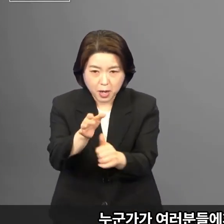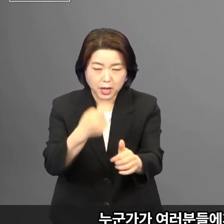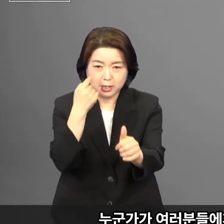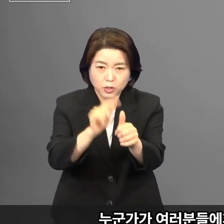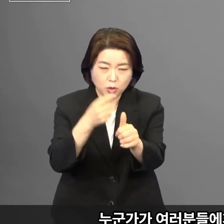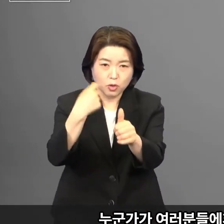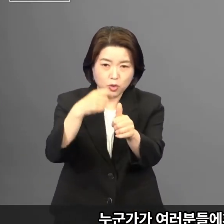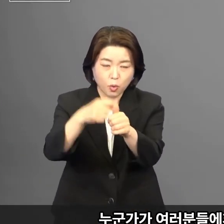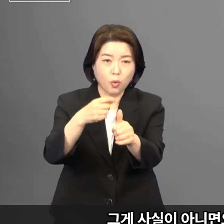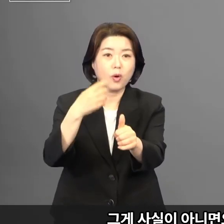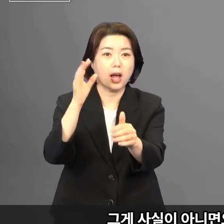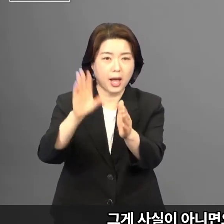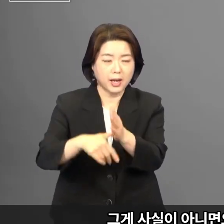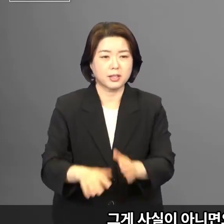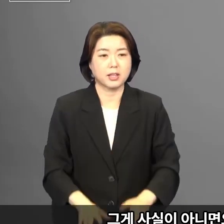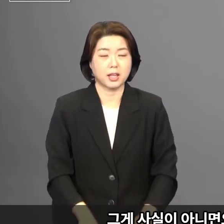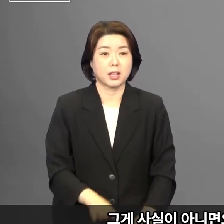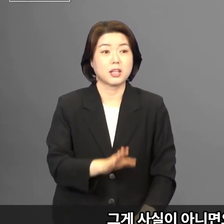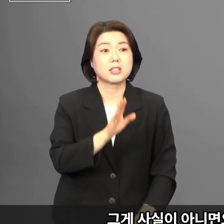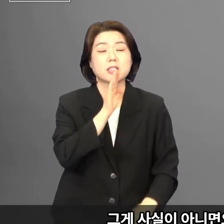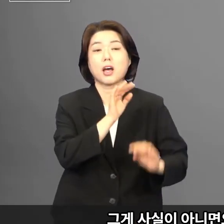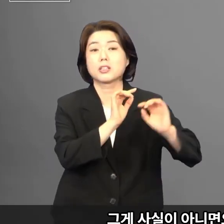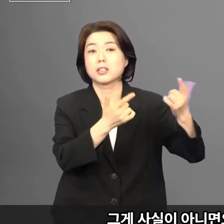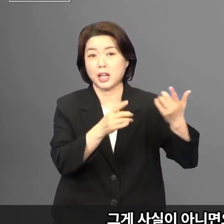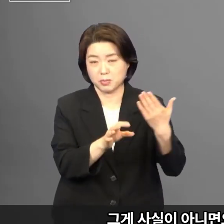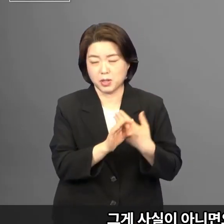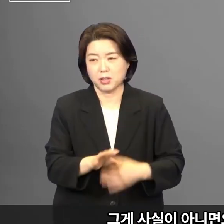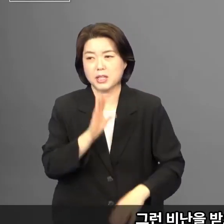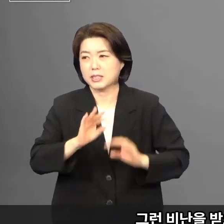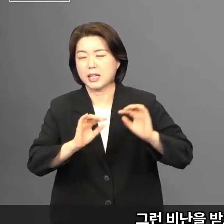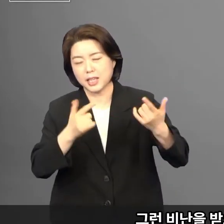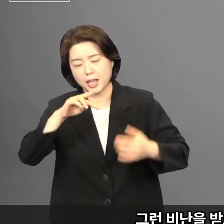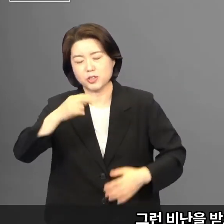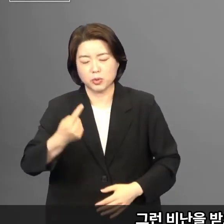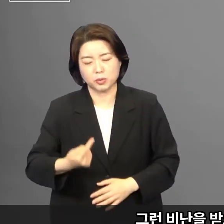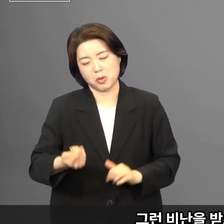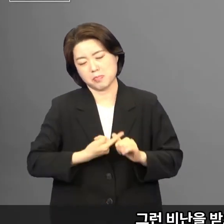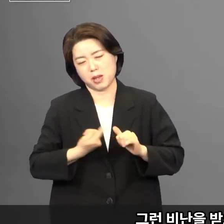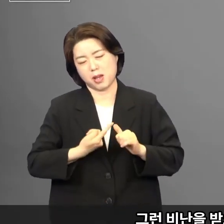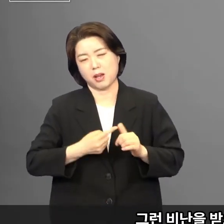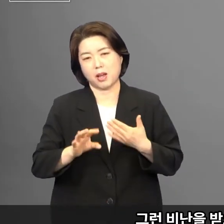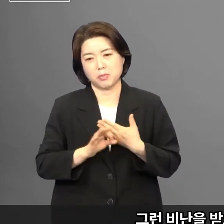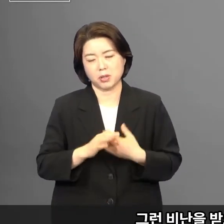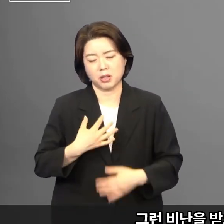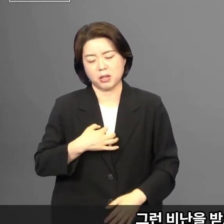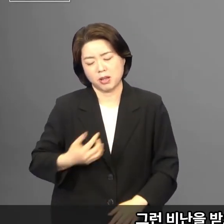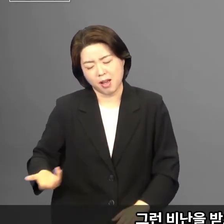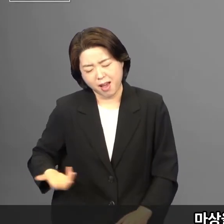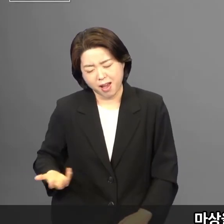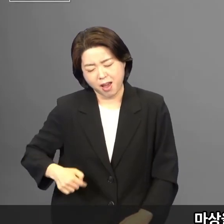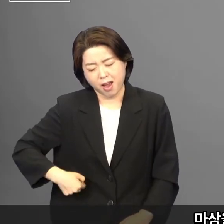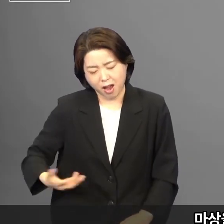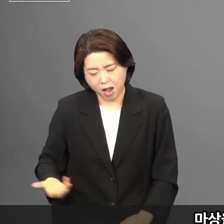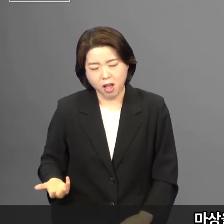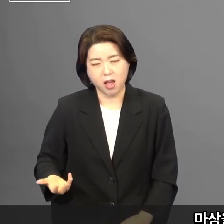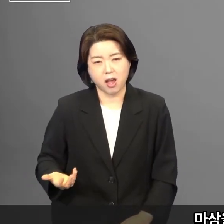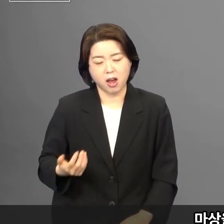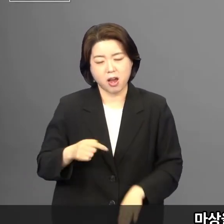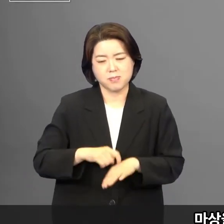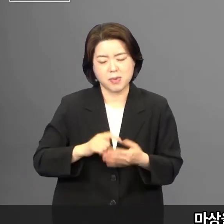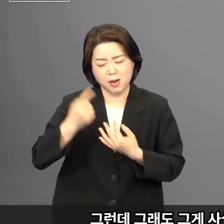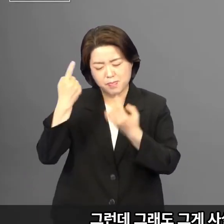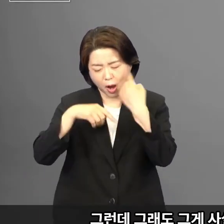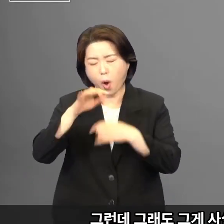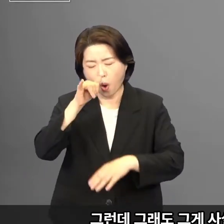했을 때 그게 사실이 아니면요, 물론 사실이 아니더라도 그런 비난을 받으면 굉장히 아픕니다. 마상을